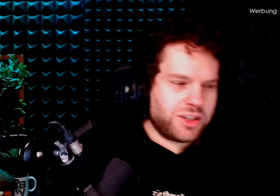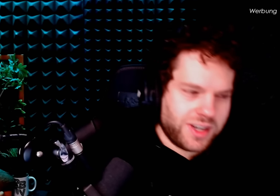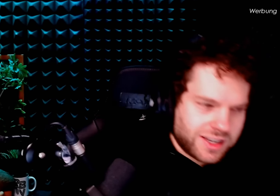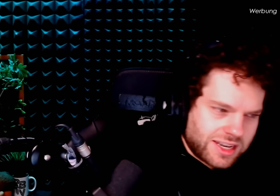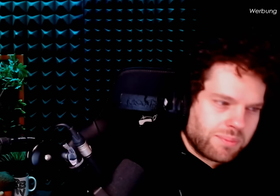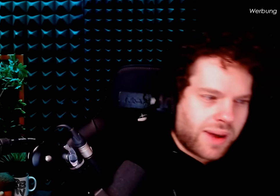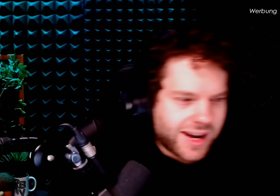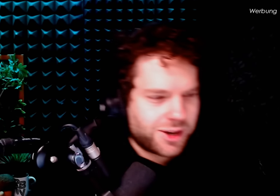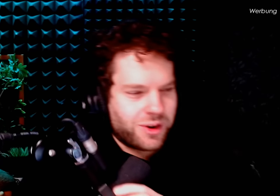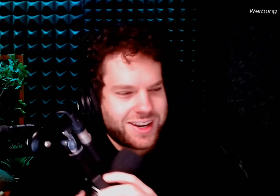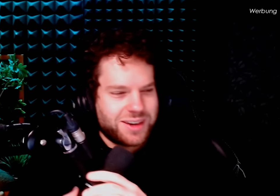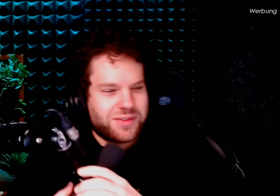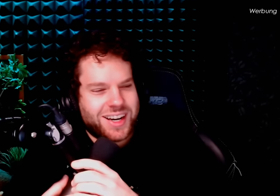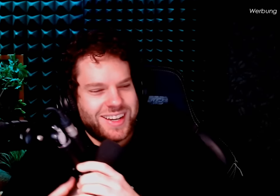Schwieriger sein. Mayo an der Wange.